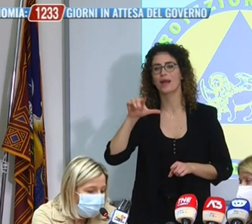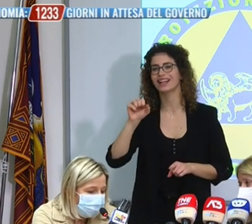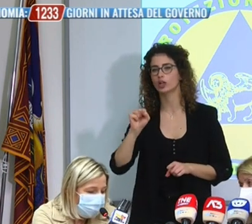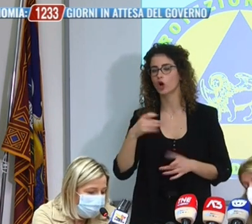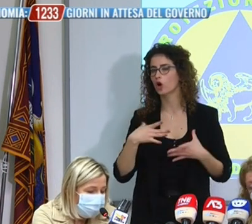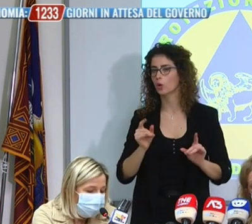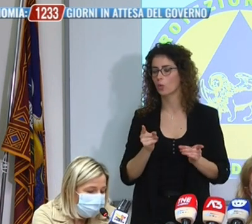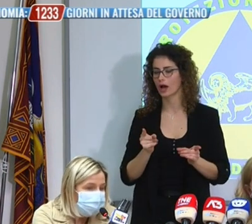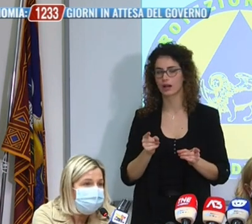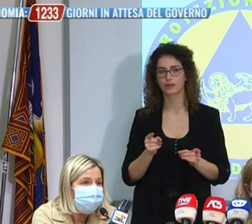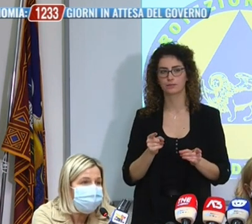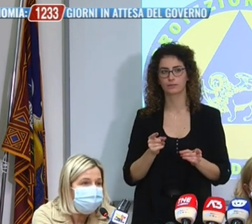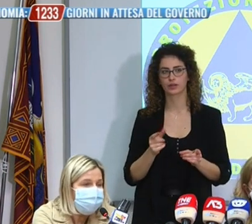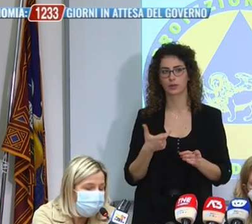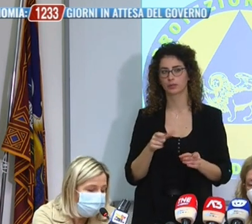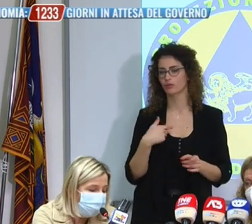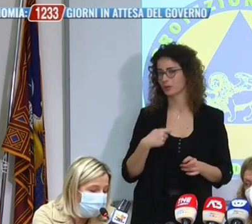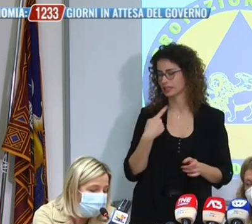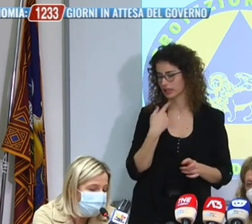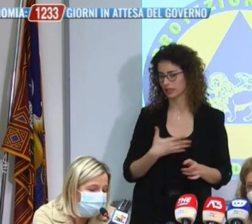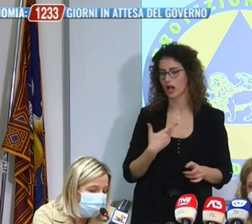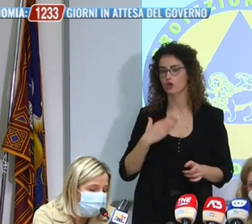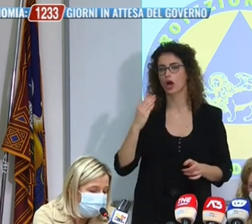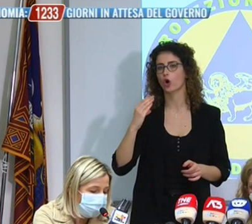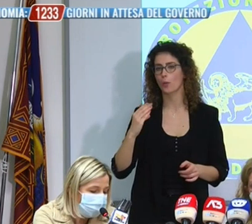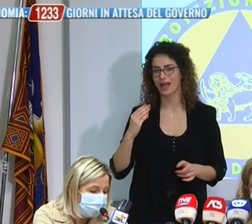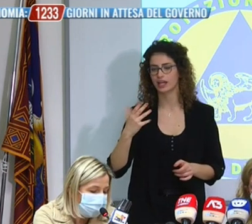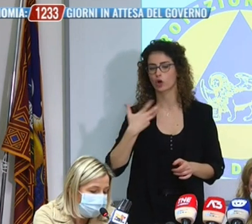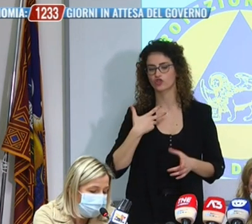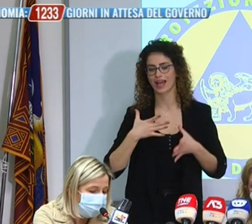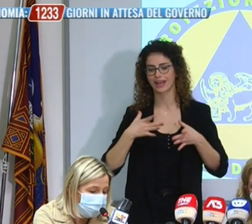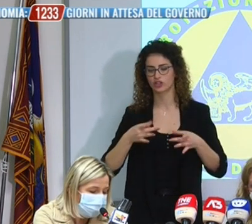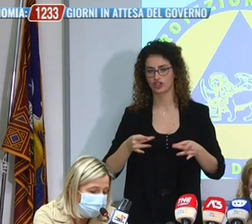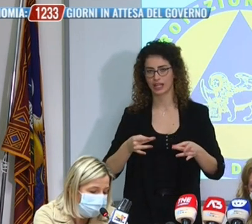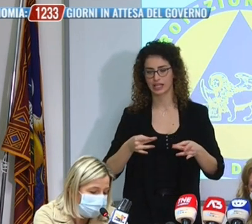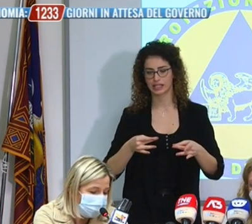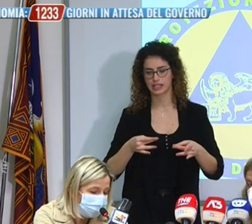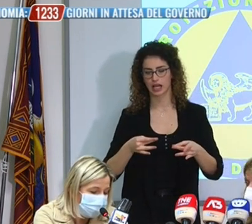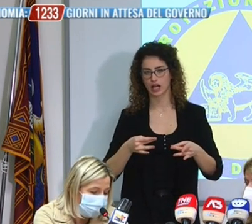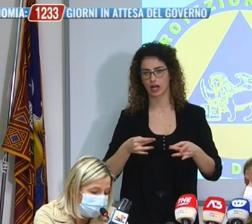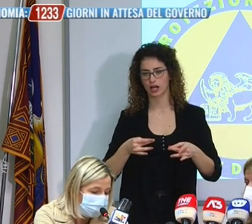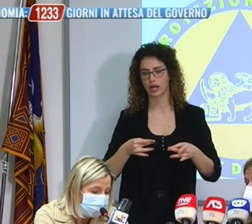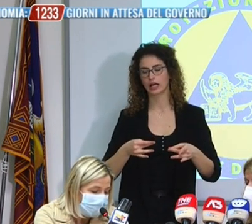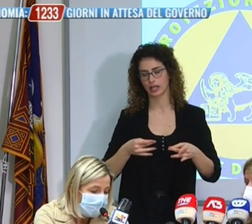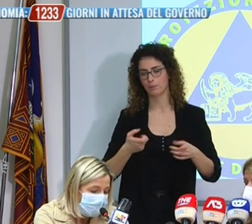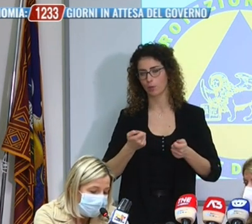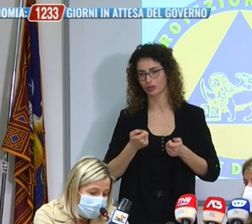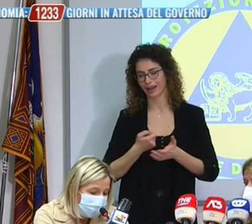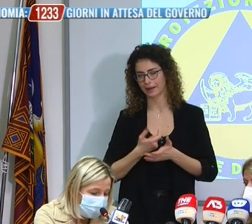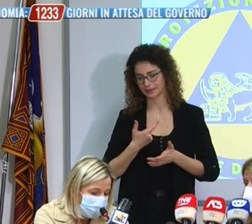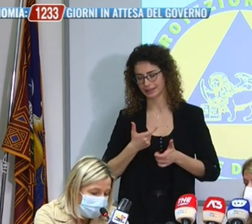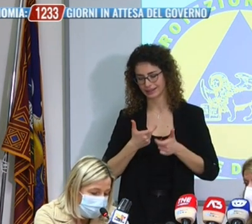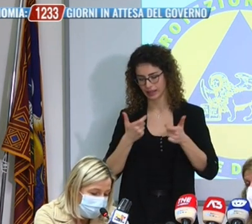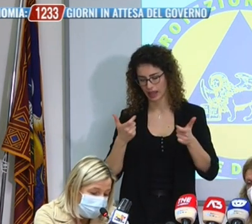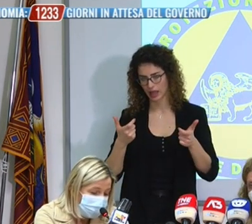Allora, in Comelico c'è un'incidenza. No, in Comelico c'è un'incidenza, abbiamo visto che c'è un'incidenza importante e che